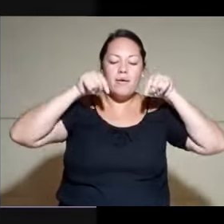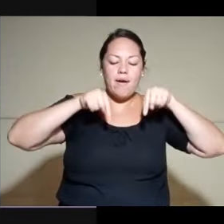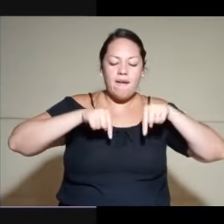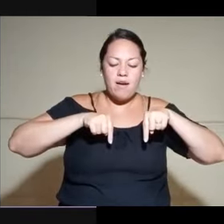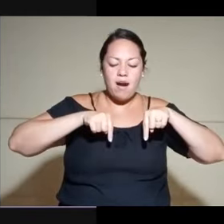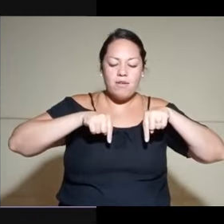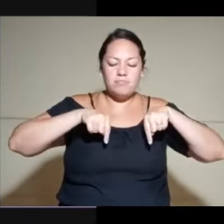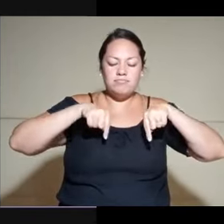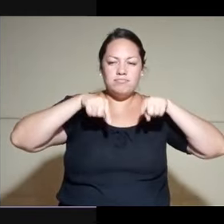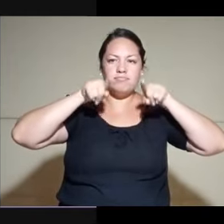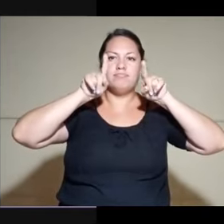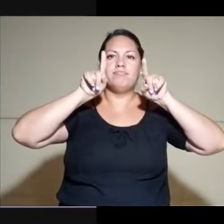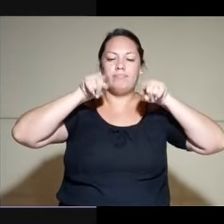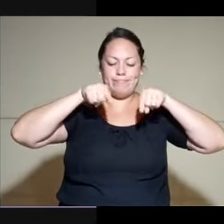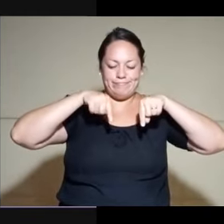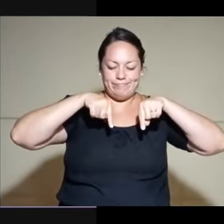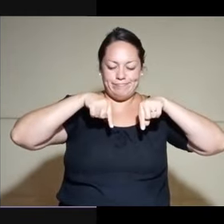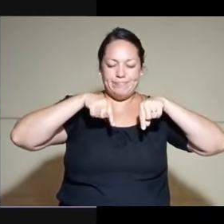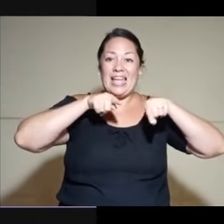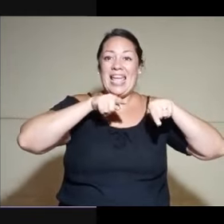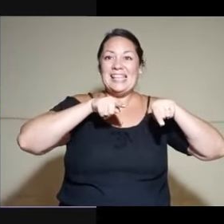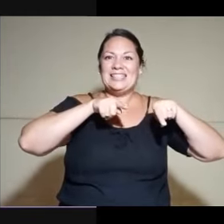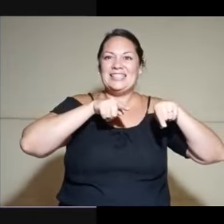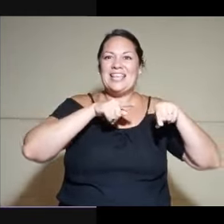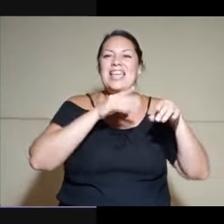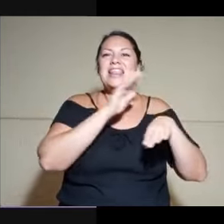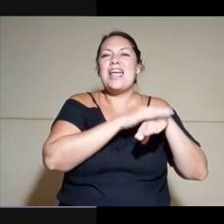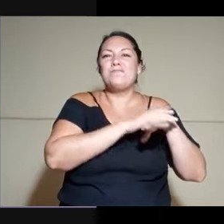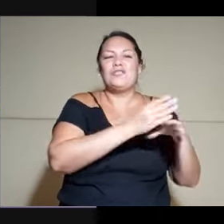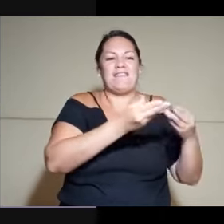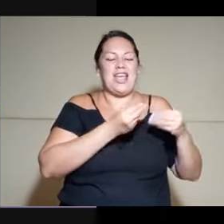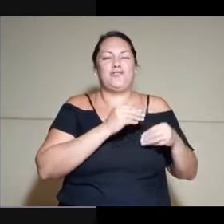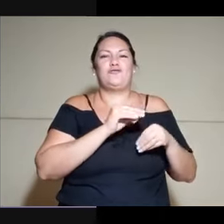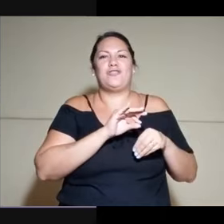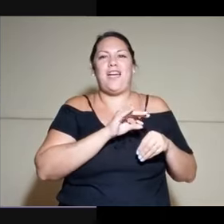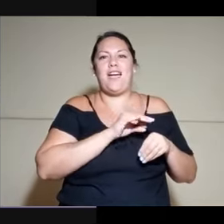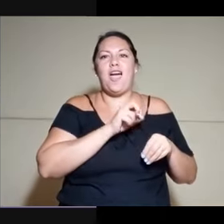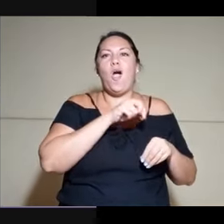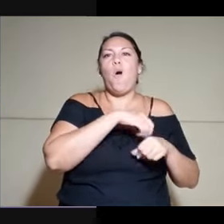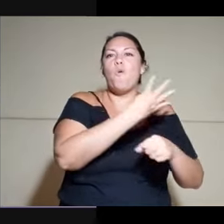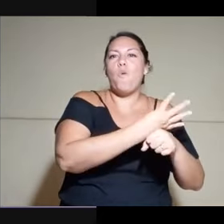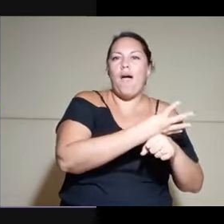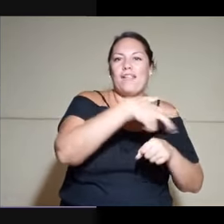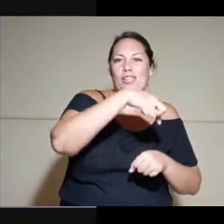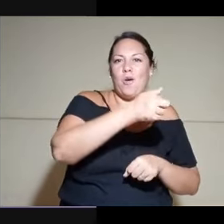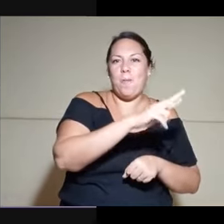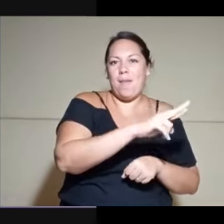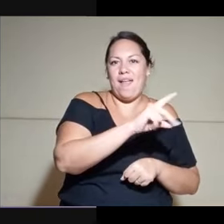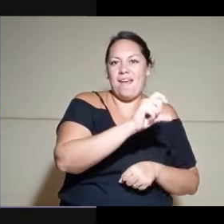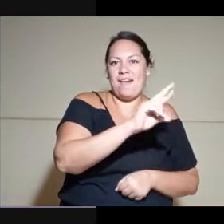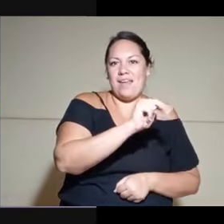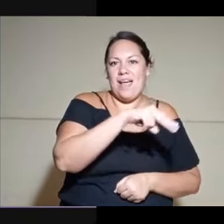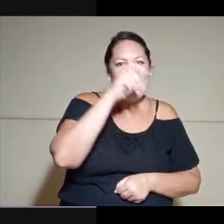músculo oblicuo, es el que nos permite el movimiento de los ojos hacia abajo. Cuando nosotros movemos el ojo hacia abajo, lo